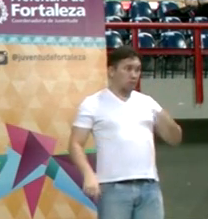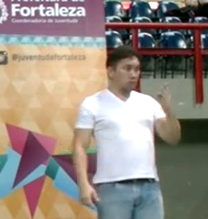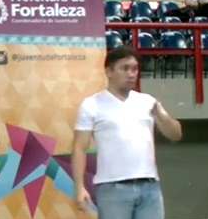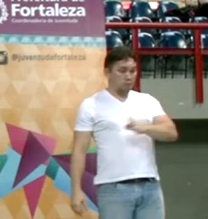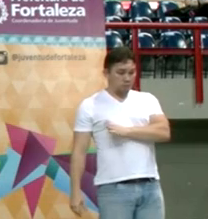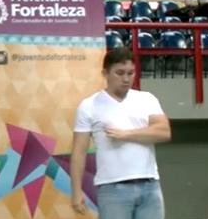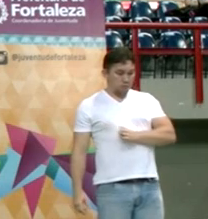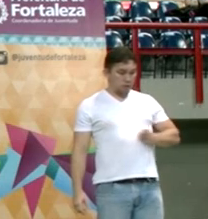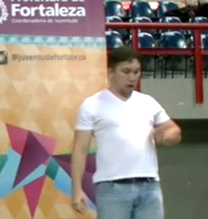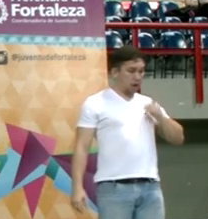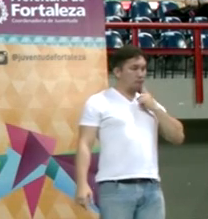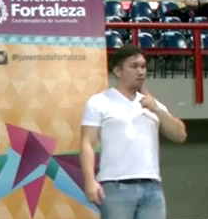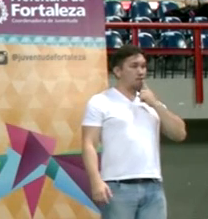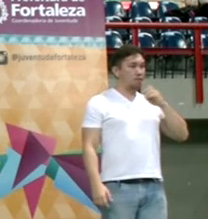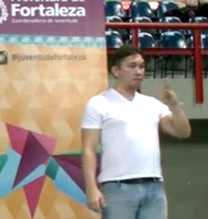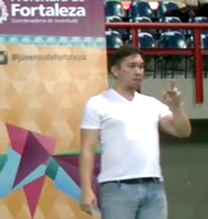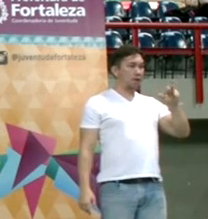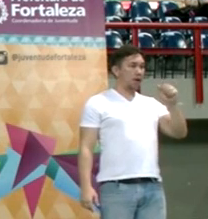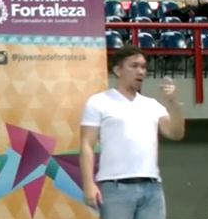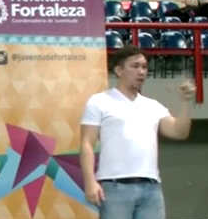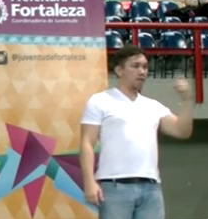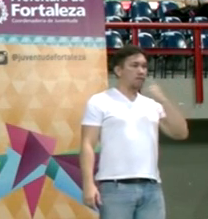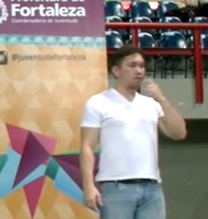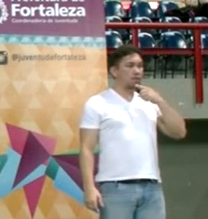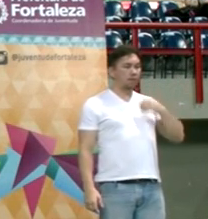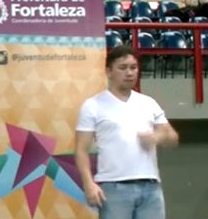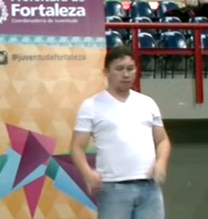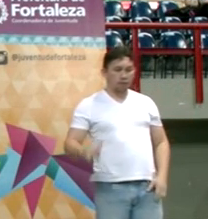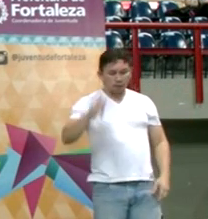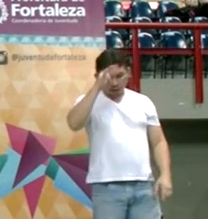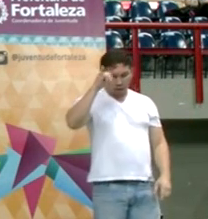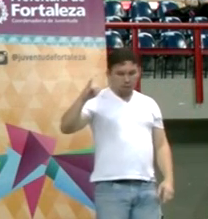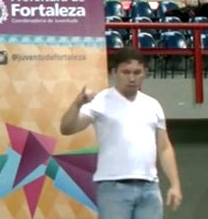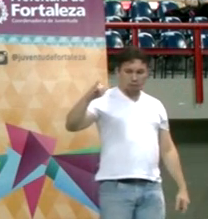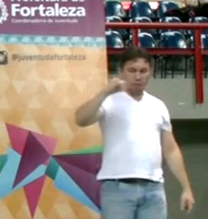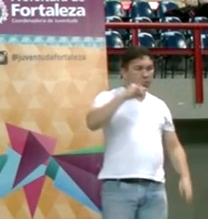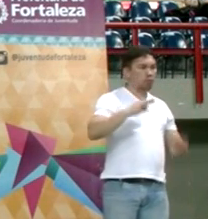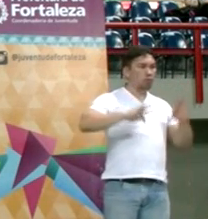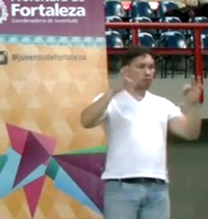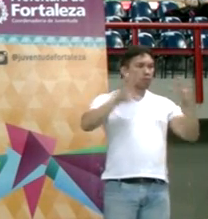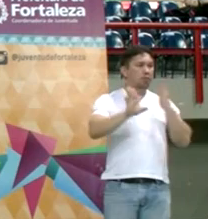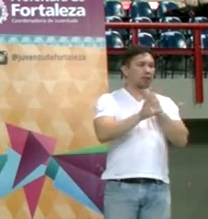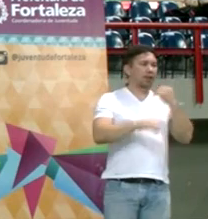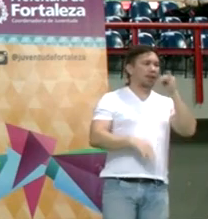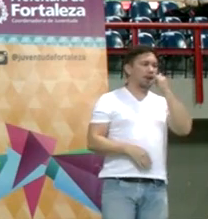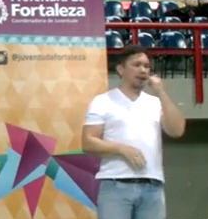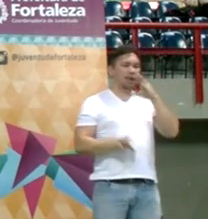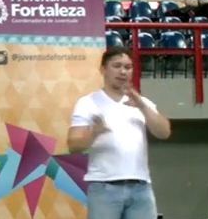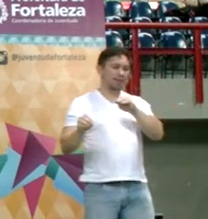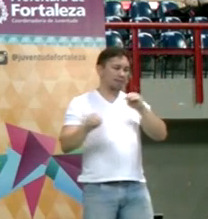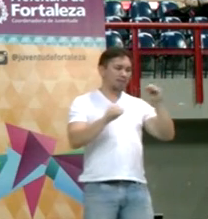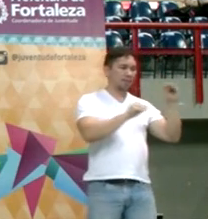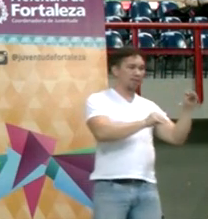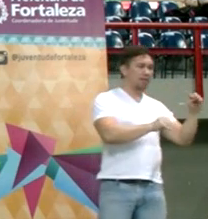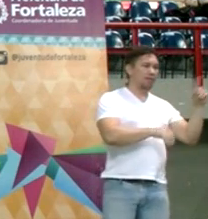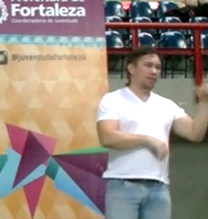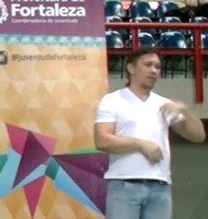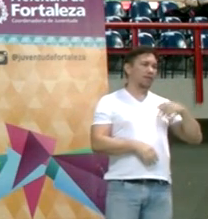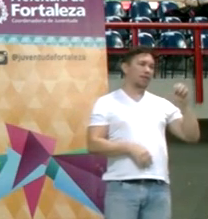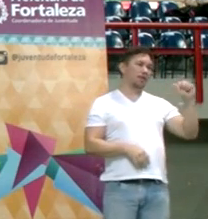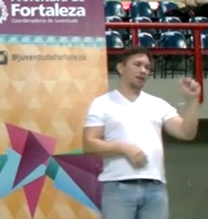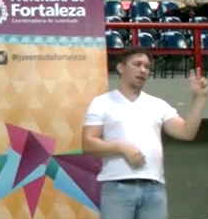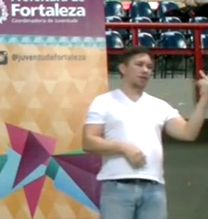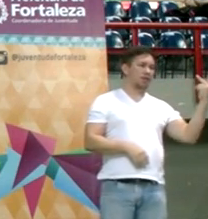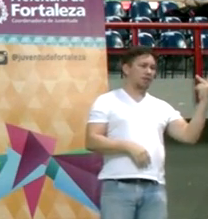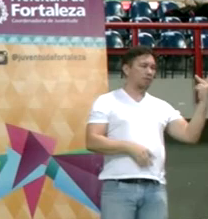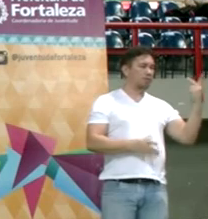A Alemanha era muito moderna, porém estava praticamente só, porque a Itália trocou de lado e a Áustria perdeu.